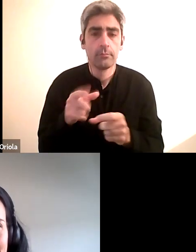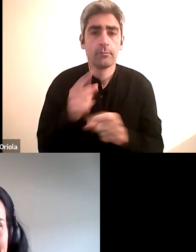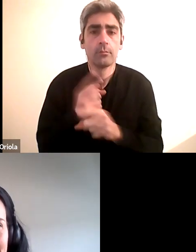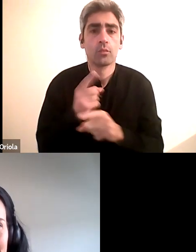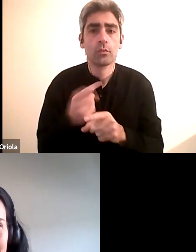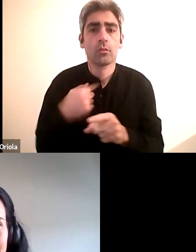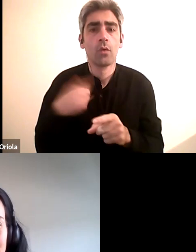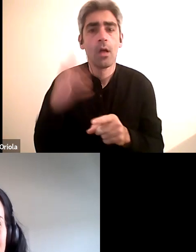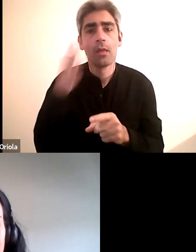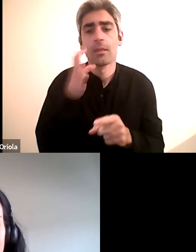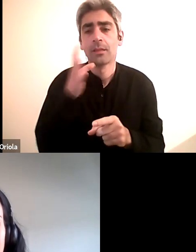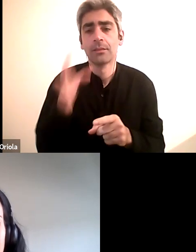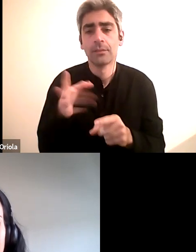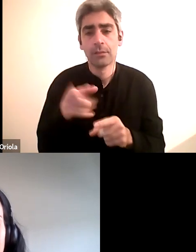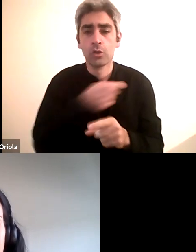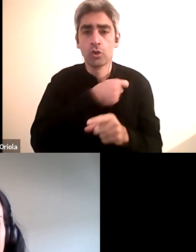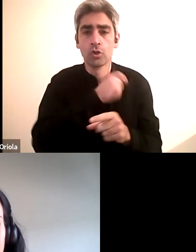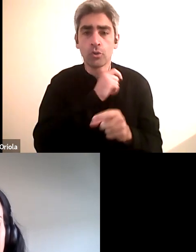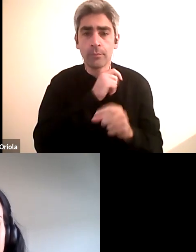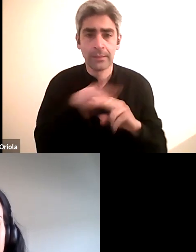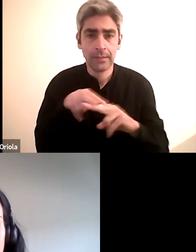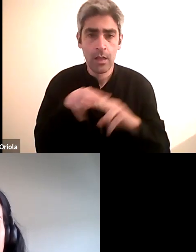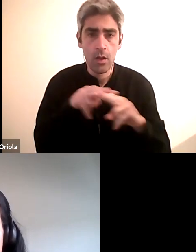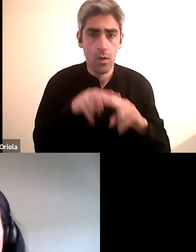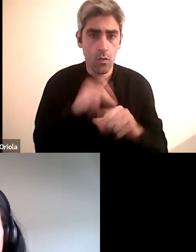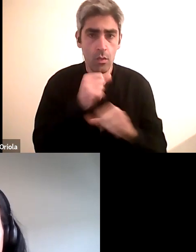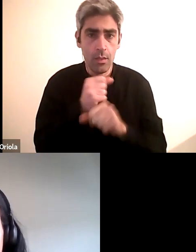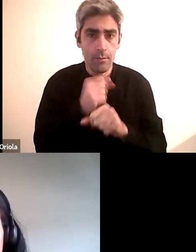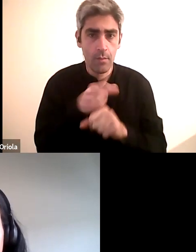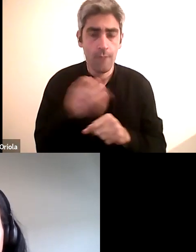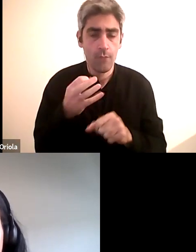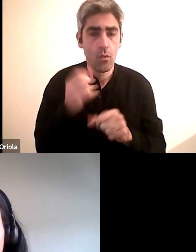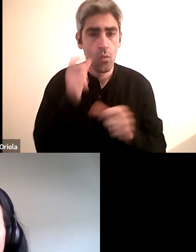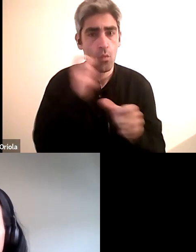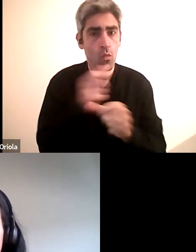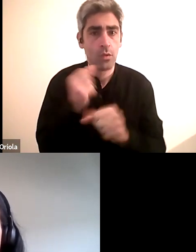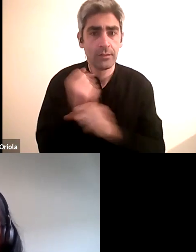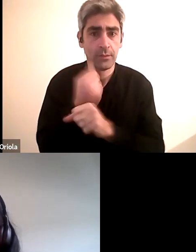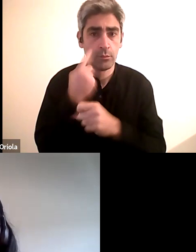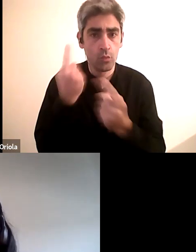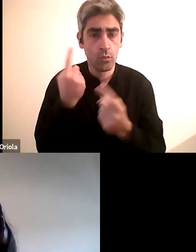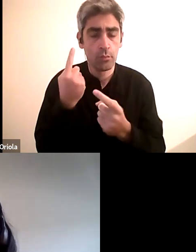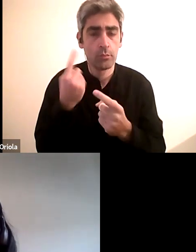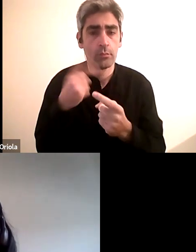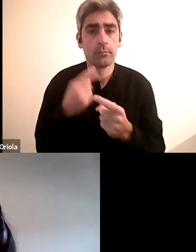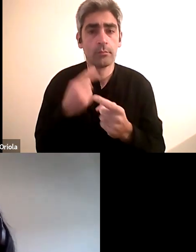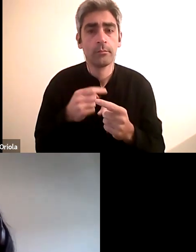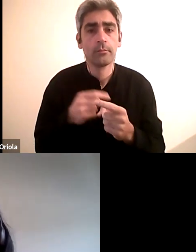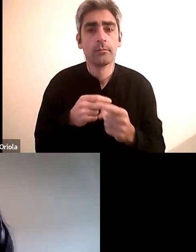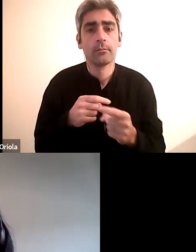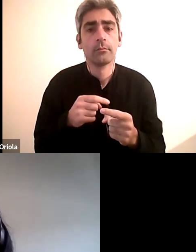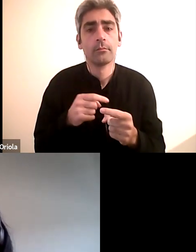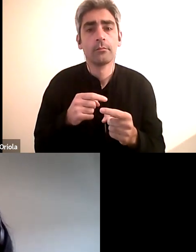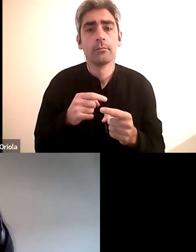tentei dizer foi que a Inspeção de Trabalho sempre teve controle sobre os serviços públicos. Enfim, não seria, segundo